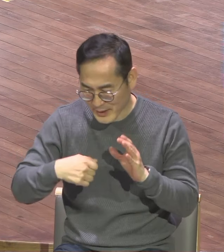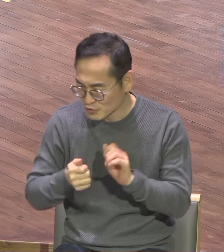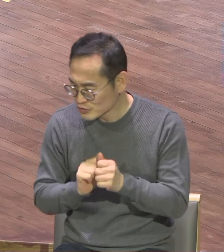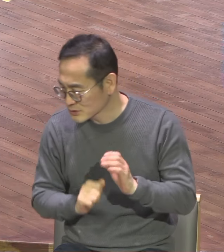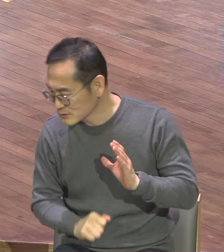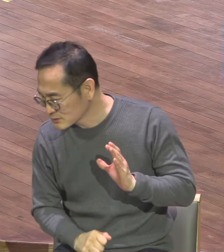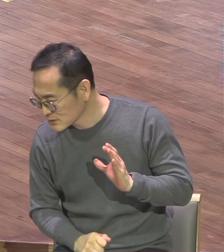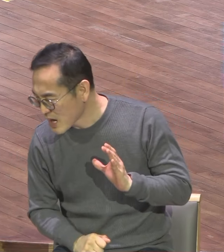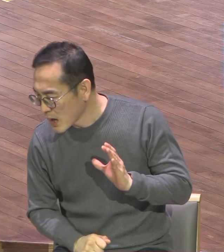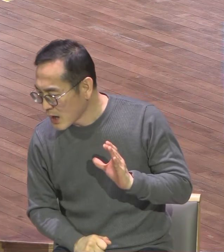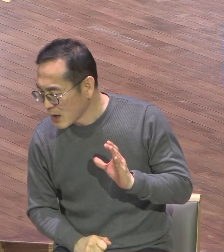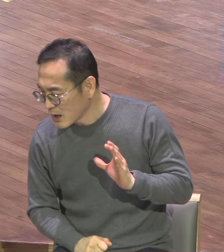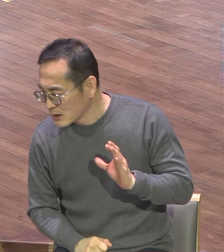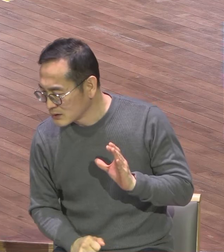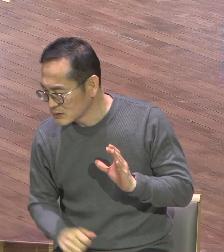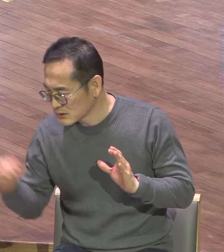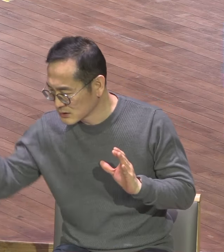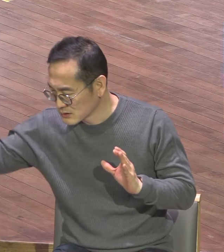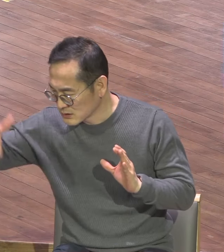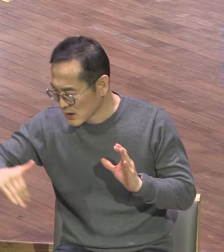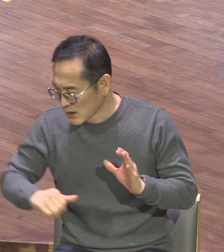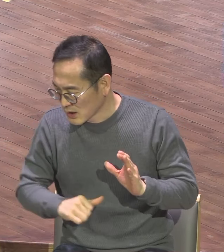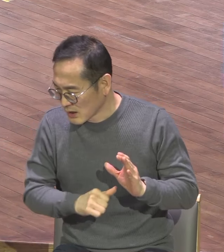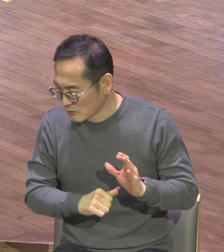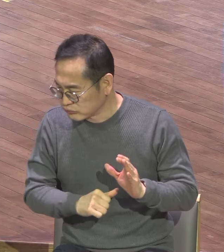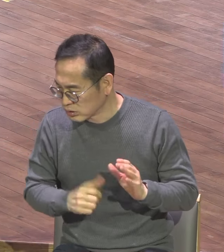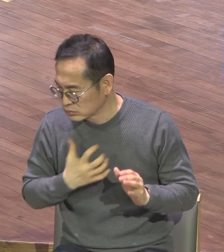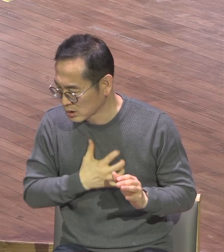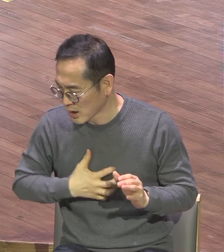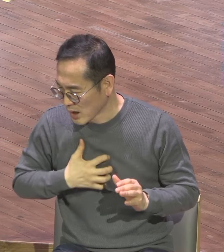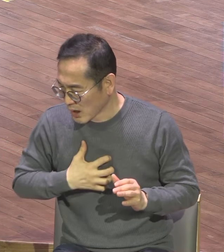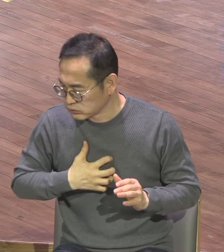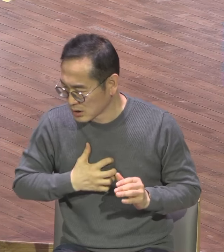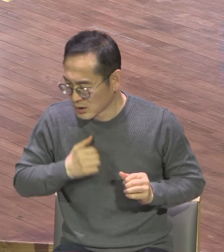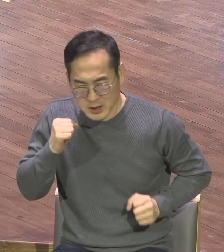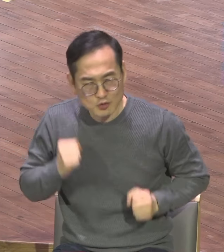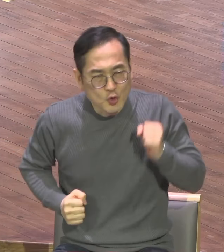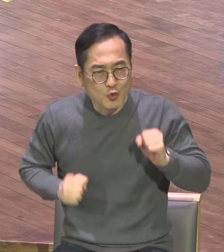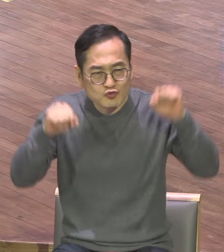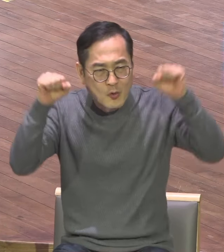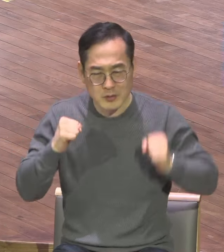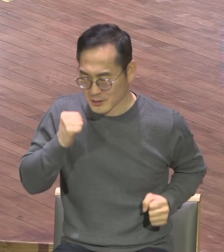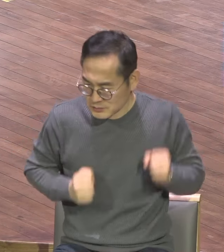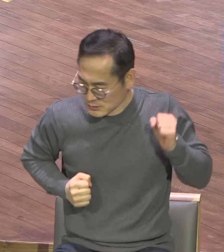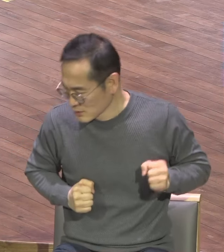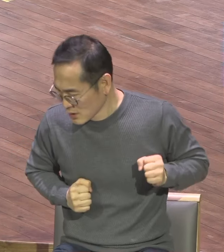막 오르락내리락 막 운동하면서도 주식 오르락 막 그 막 잡혀가지고